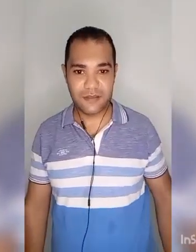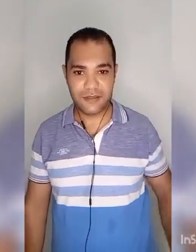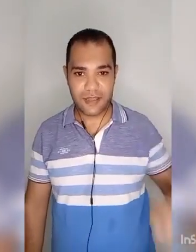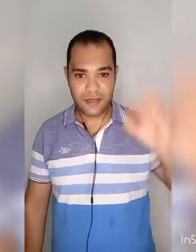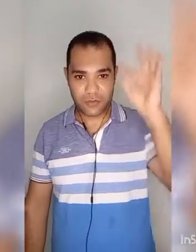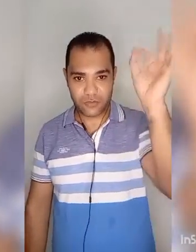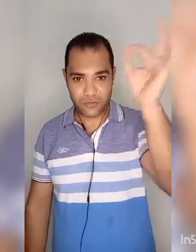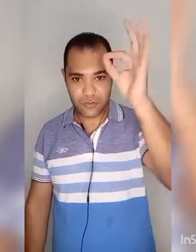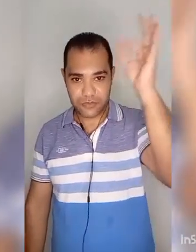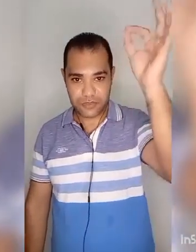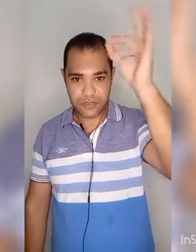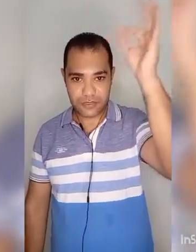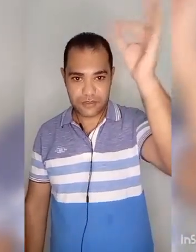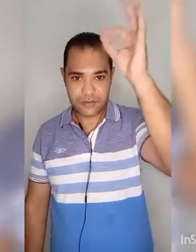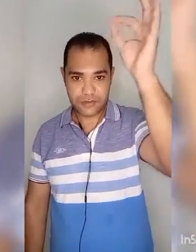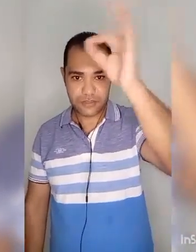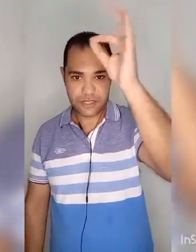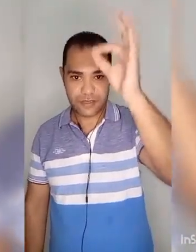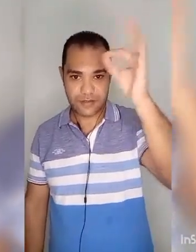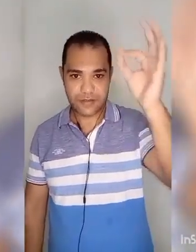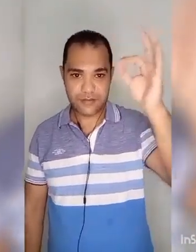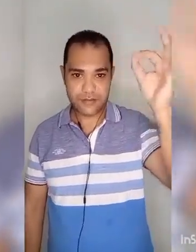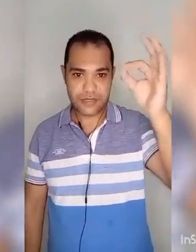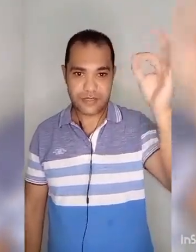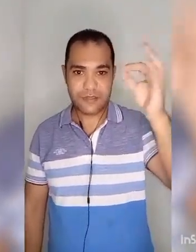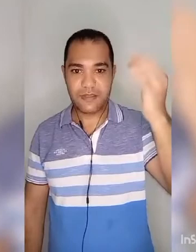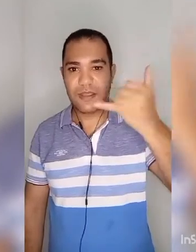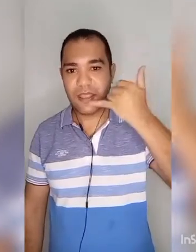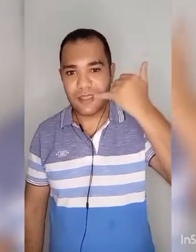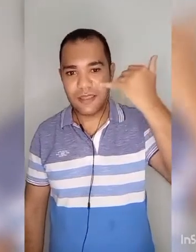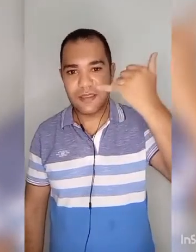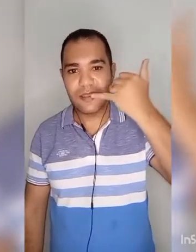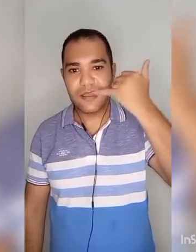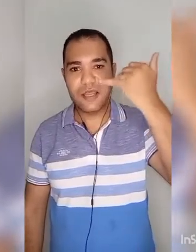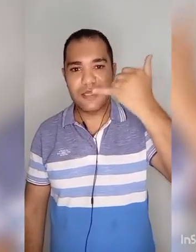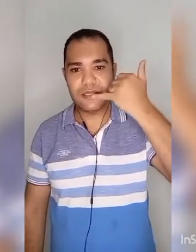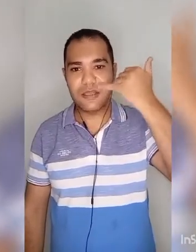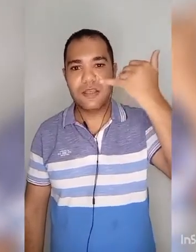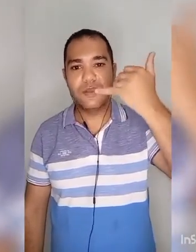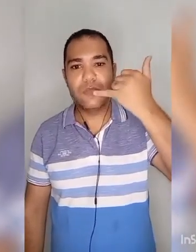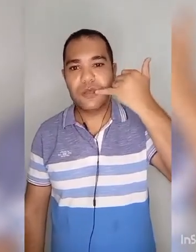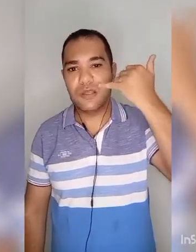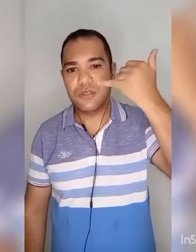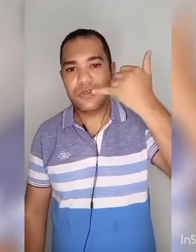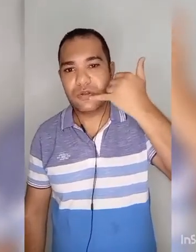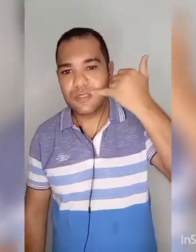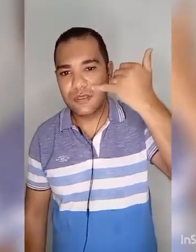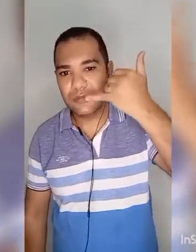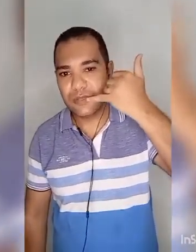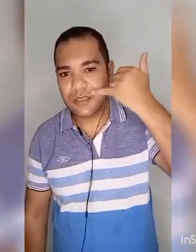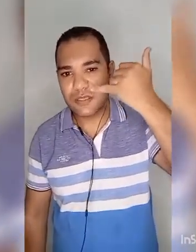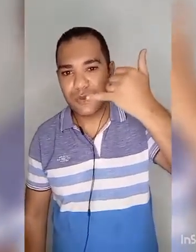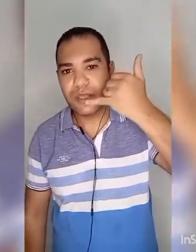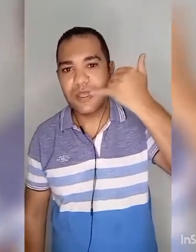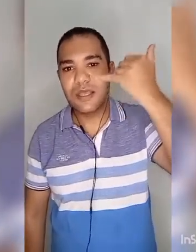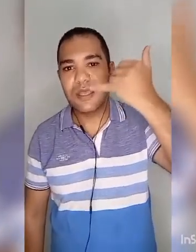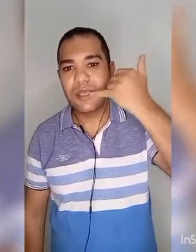نحلة برضو بتطير بالشكل ده بس بتدينا ايه؟ العسل. يبقى الاشارة دي هنزودها